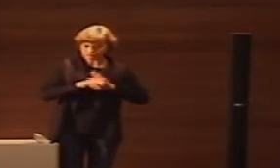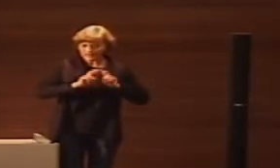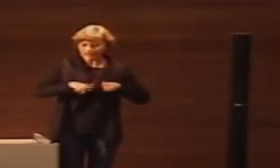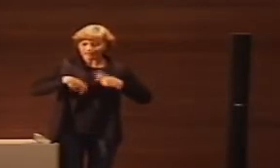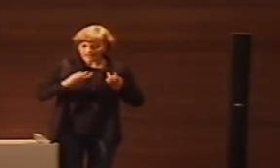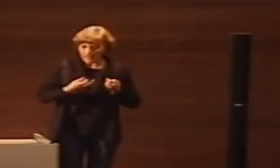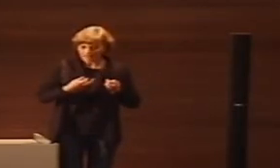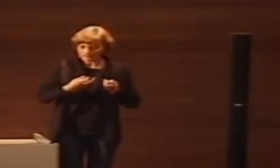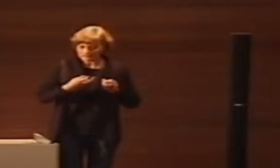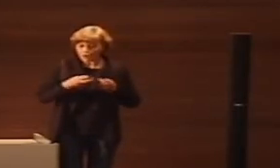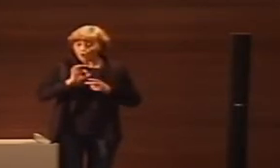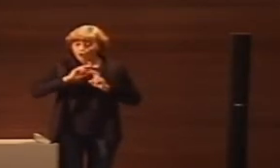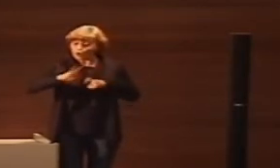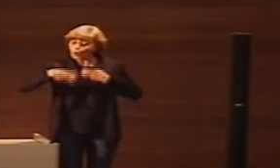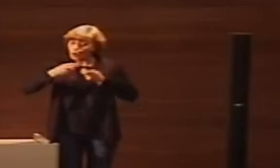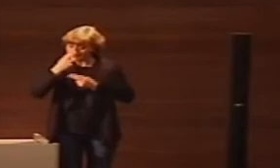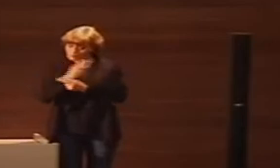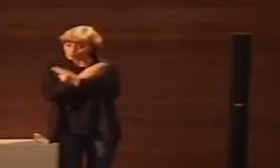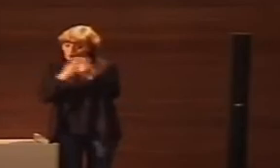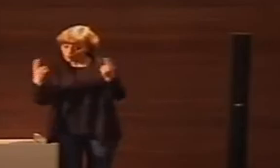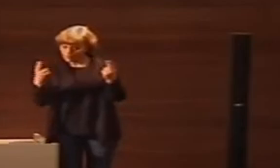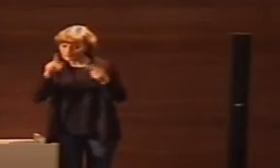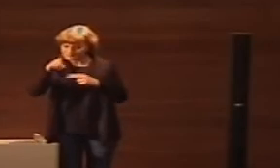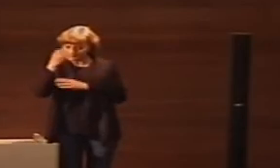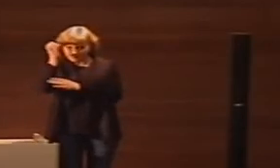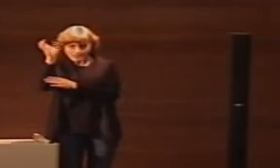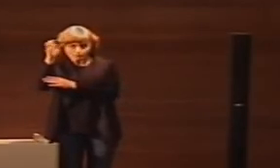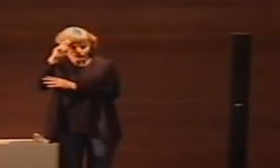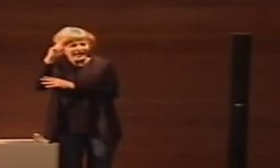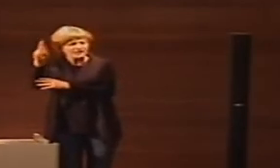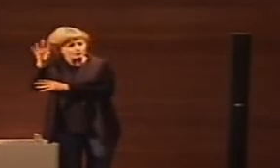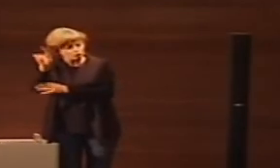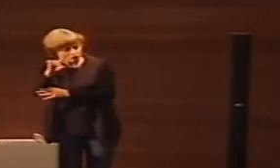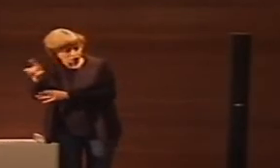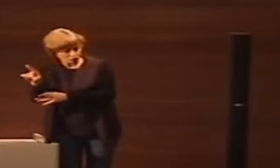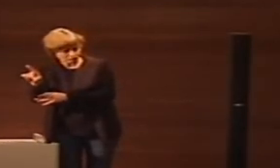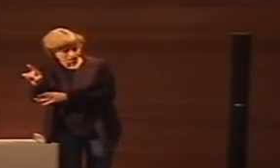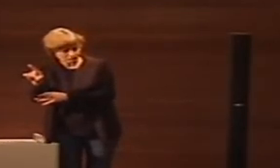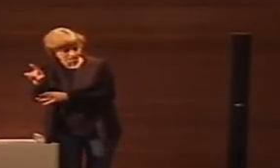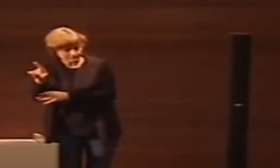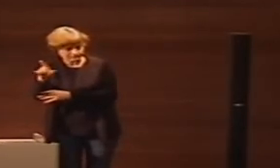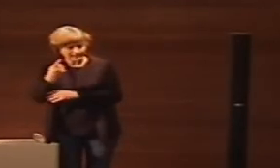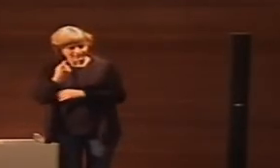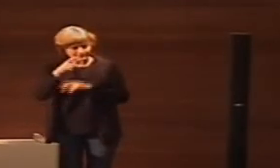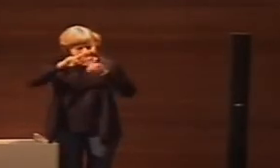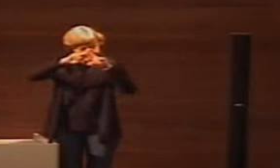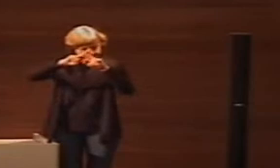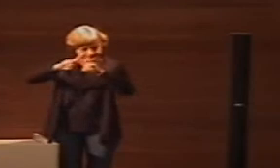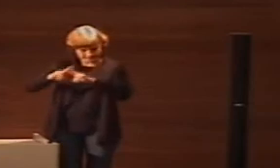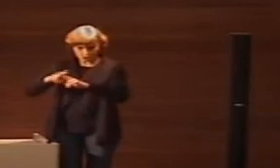obras públicas u otras cuestiones son bien relevantes. Ya digo, ahondo un poco sobre los que he marcado en